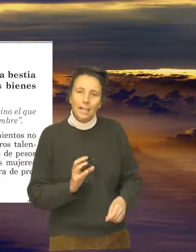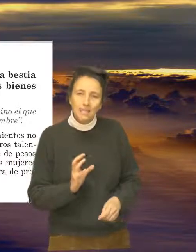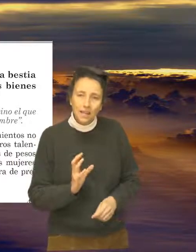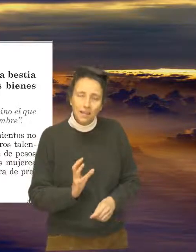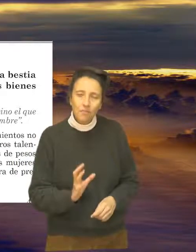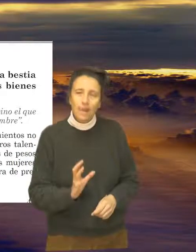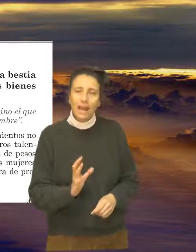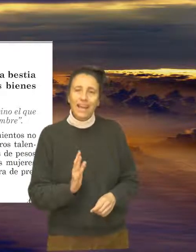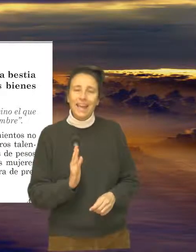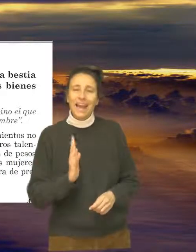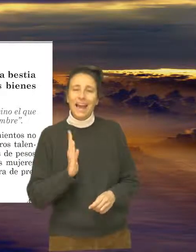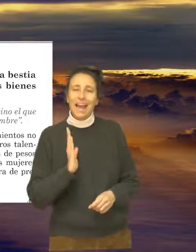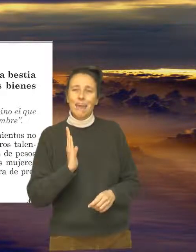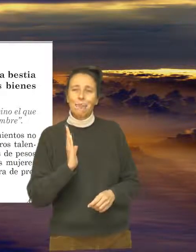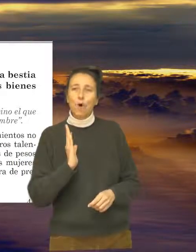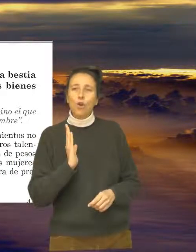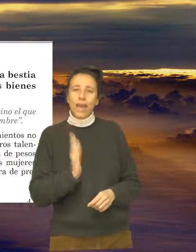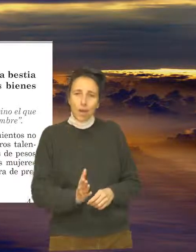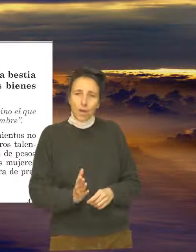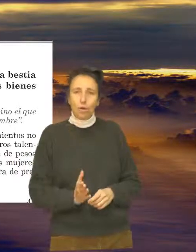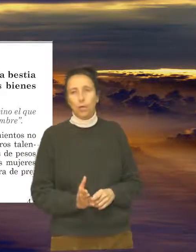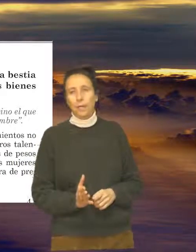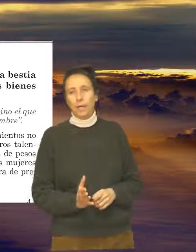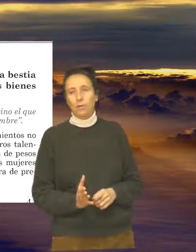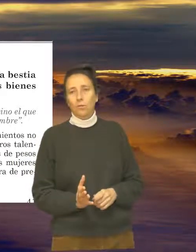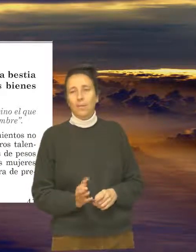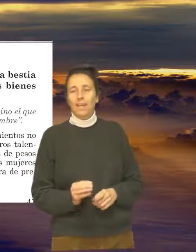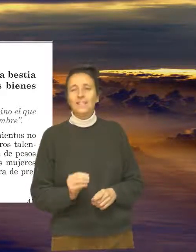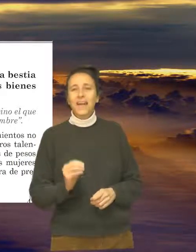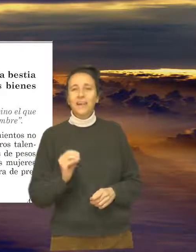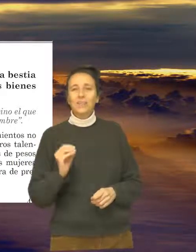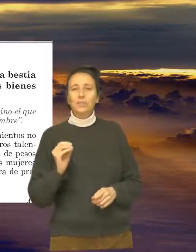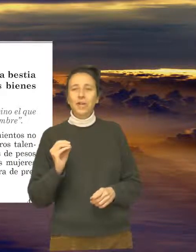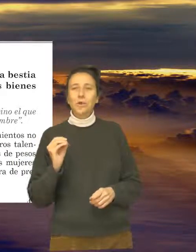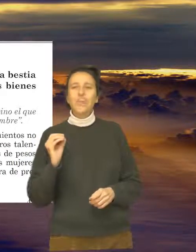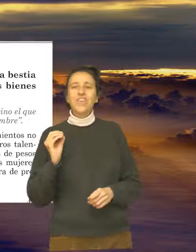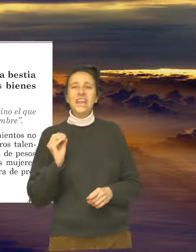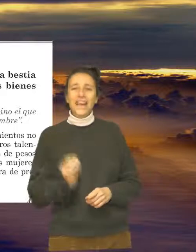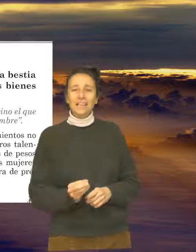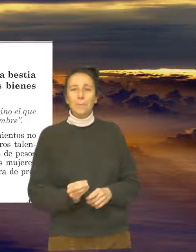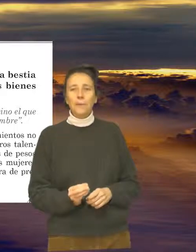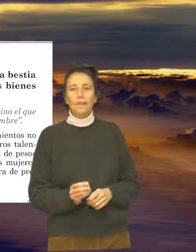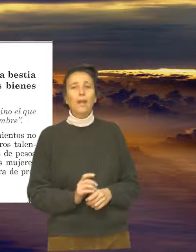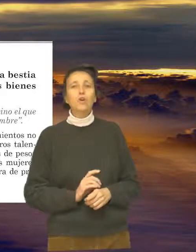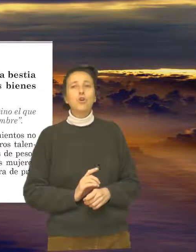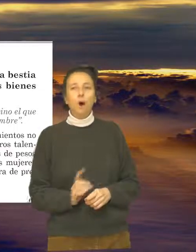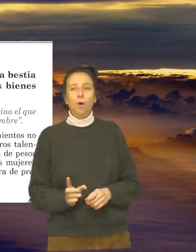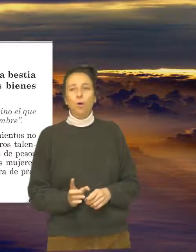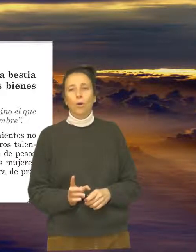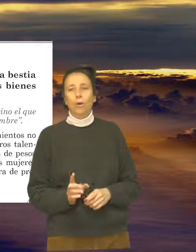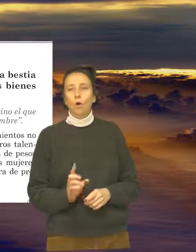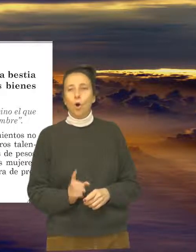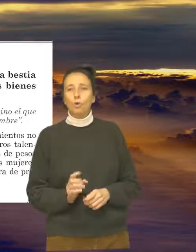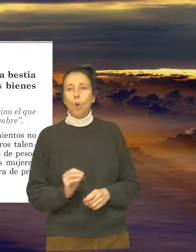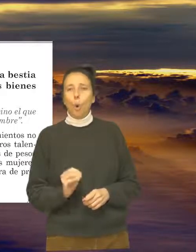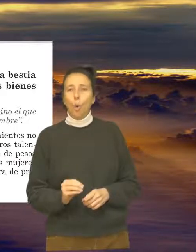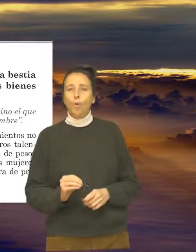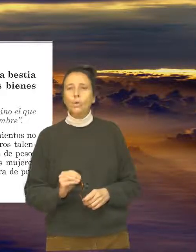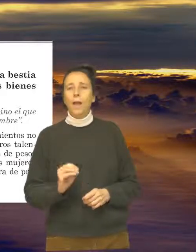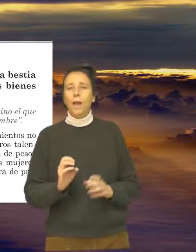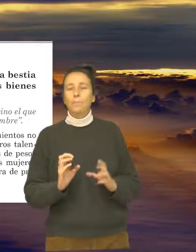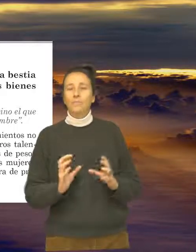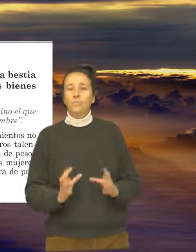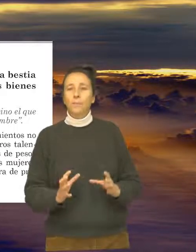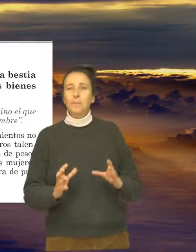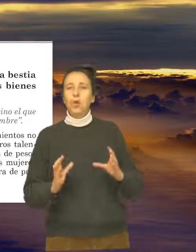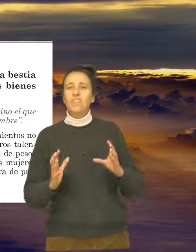que significa que el bloqueo económico está relacionado directamente no con